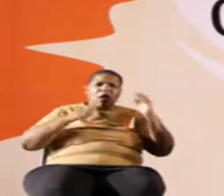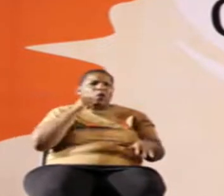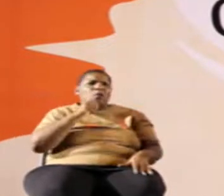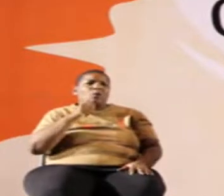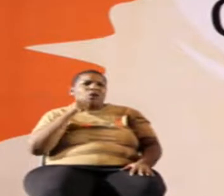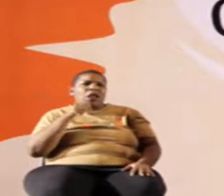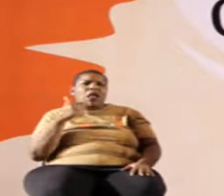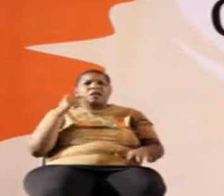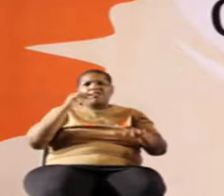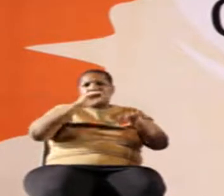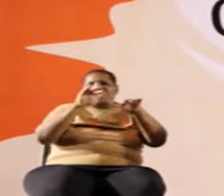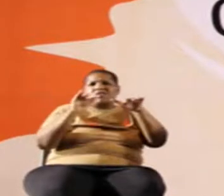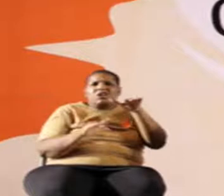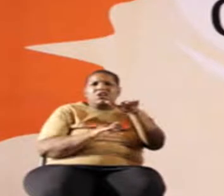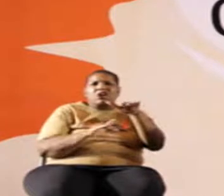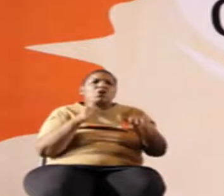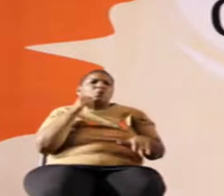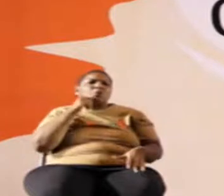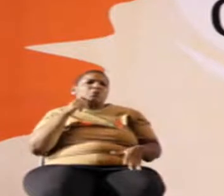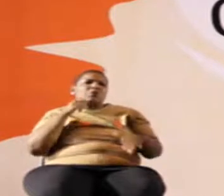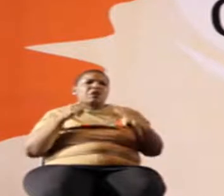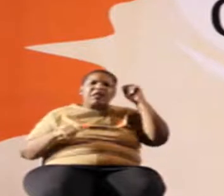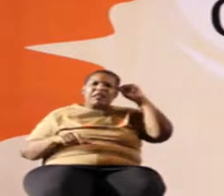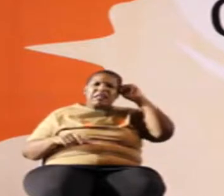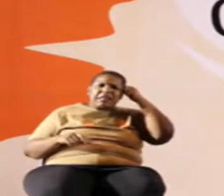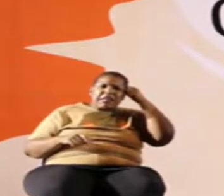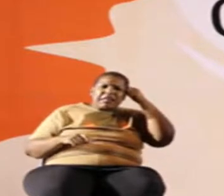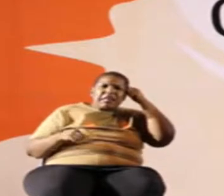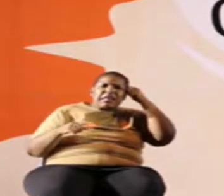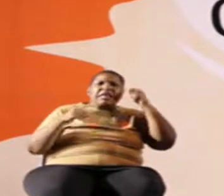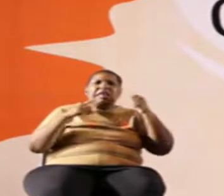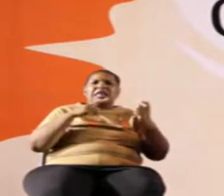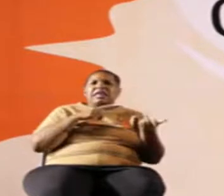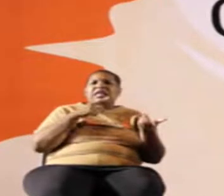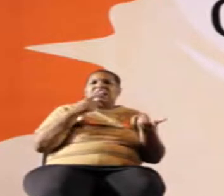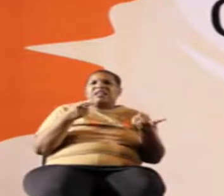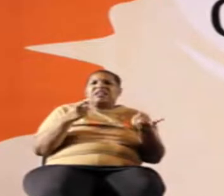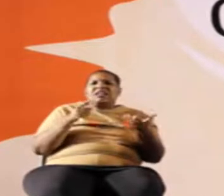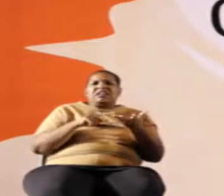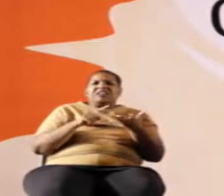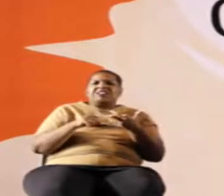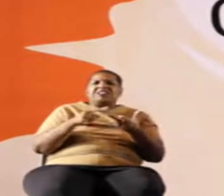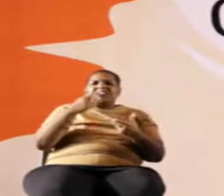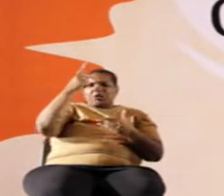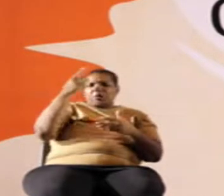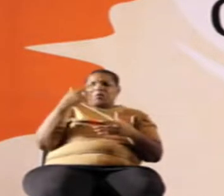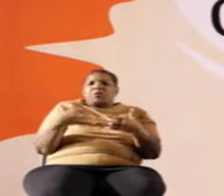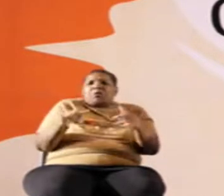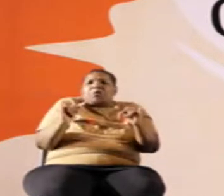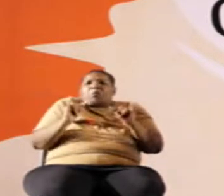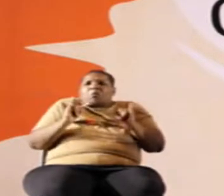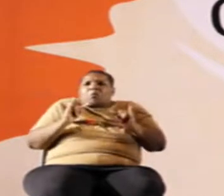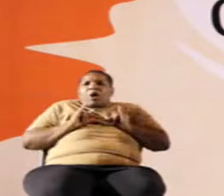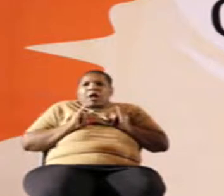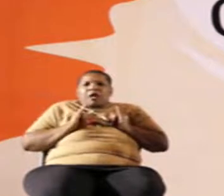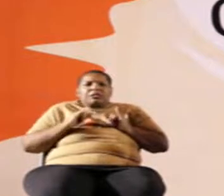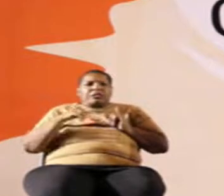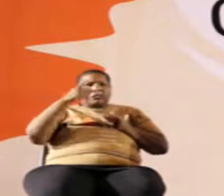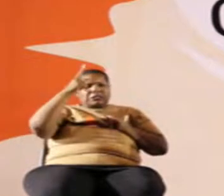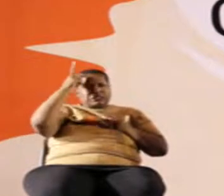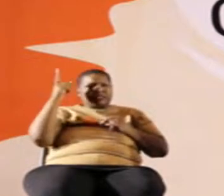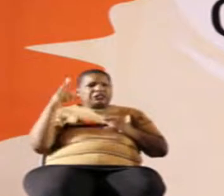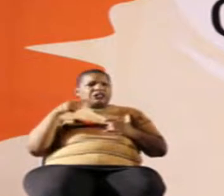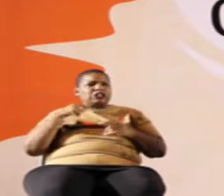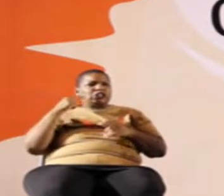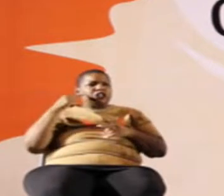negra é inferior, diz que mulher negra não faz, né, é aquela... aquele sujeito passivo da equação